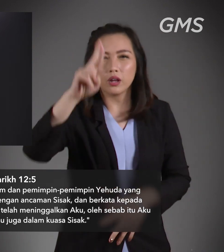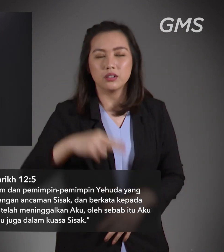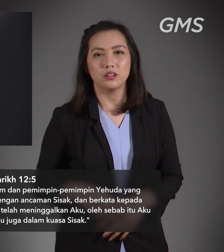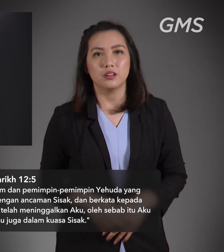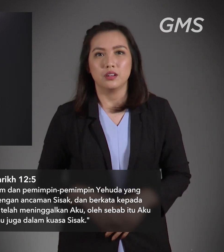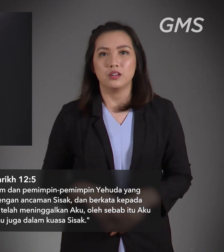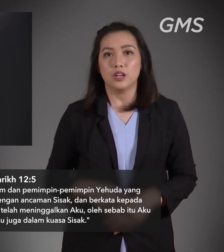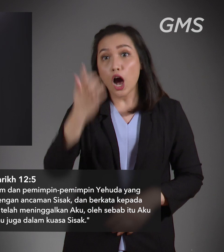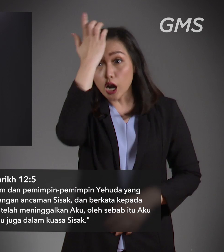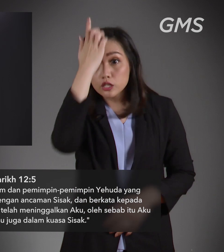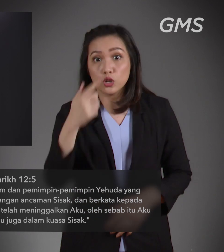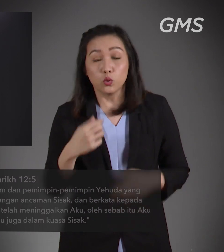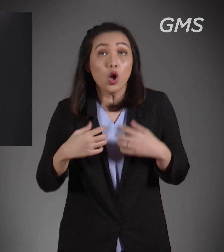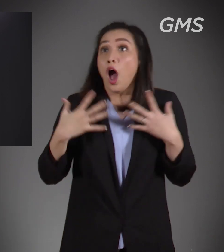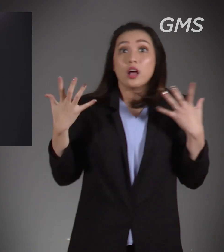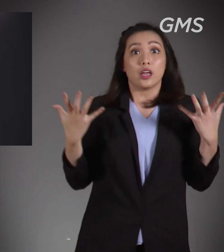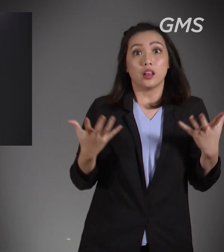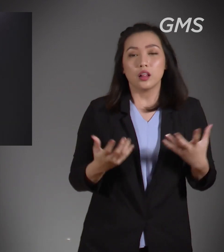Sisak.